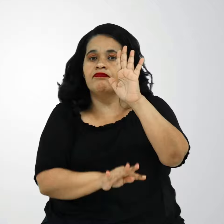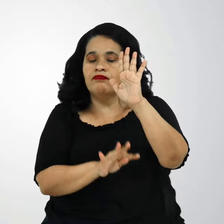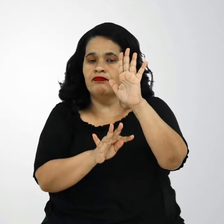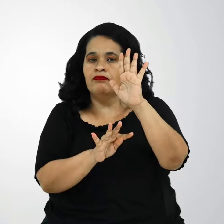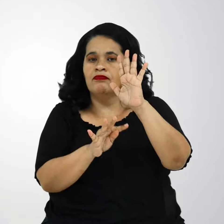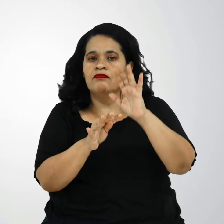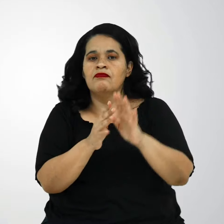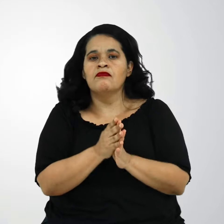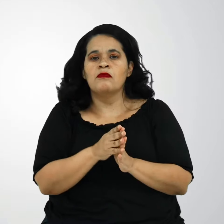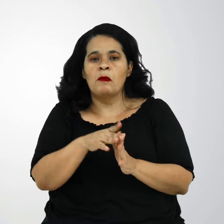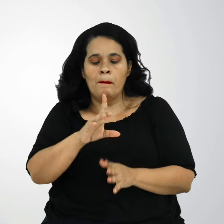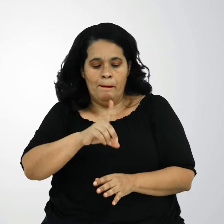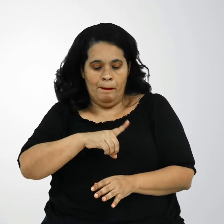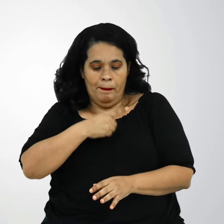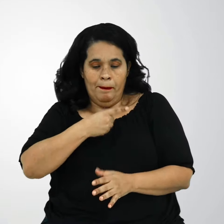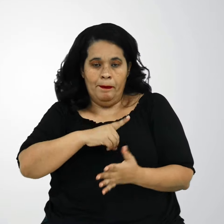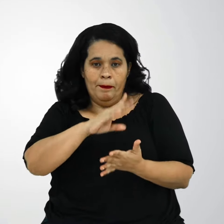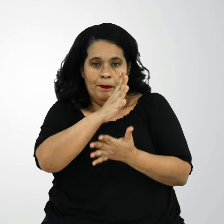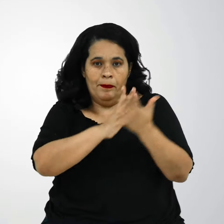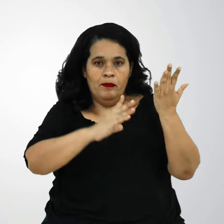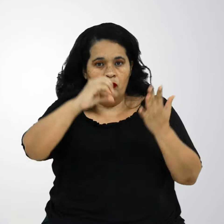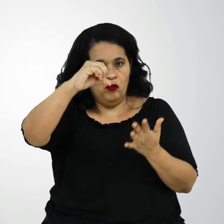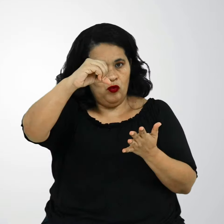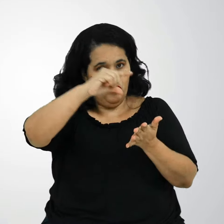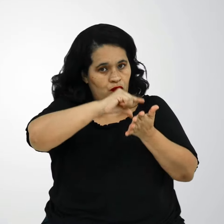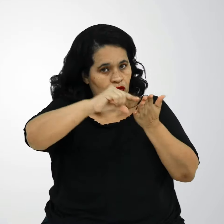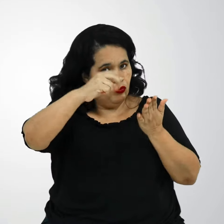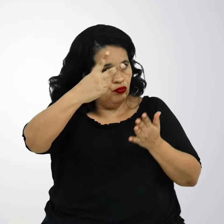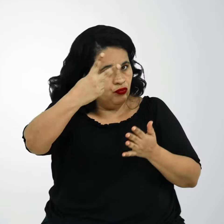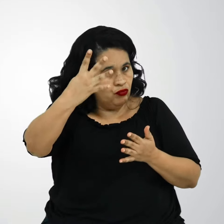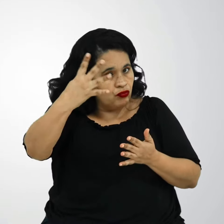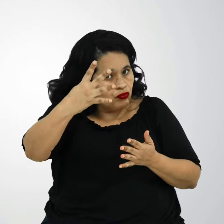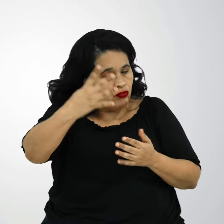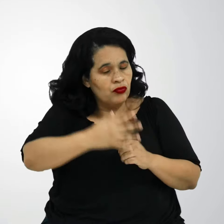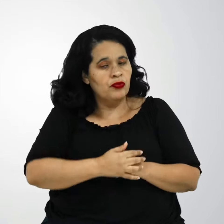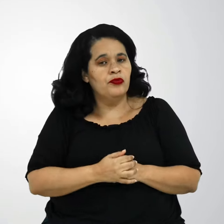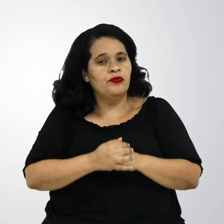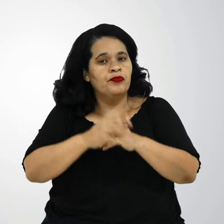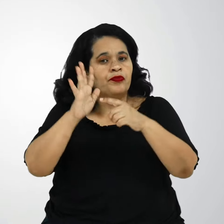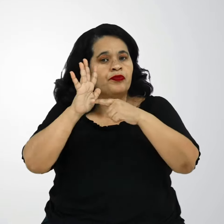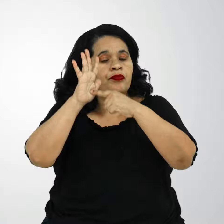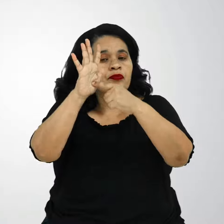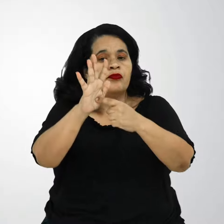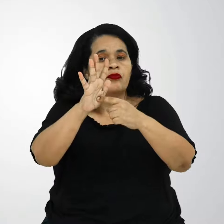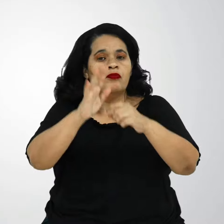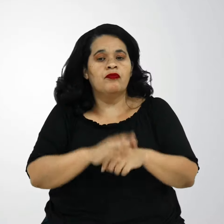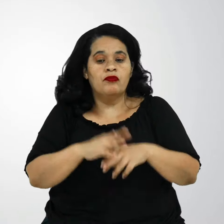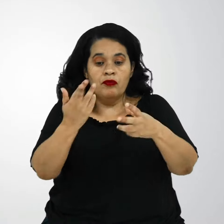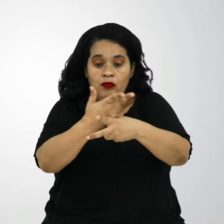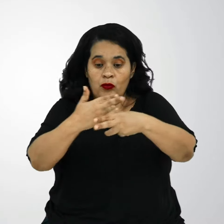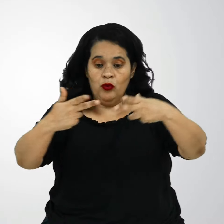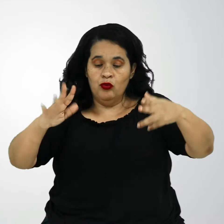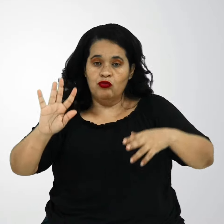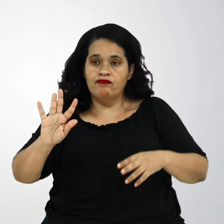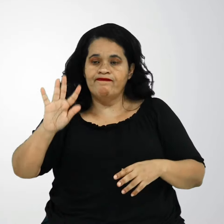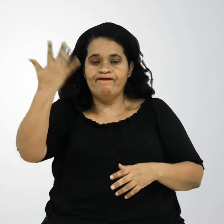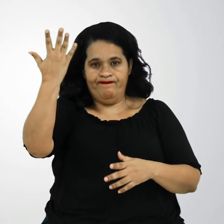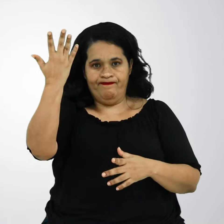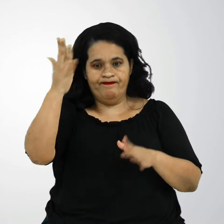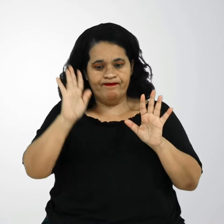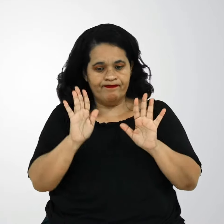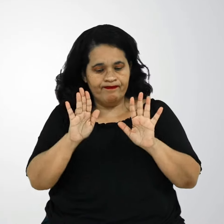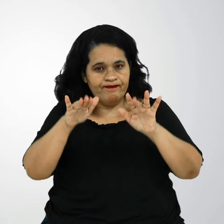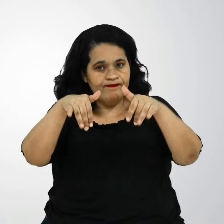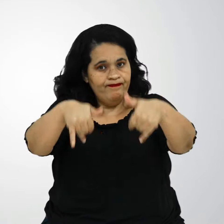de Daniel 9:24 diz que essas coisas aconteceriam no final,